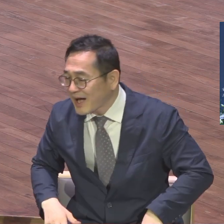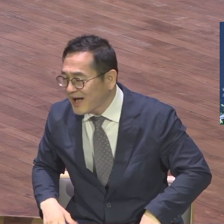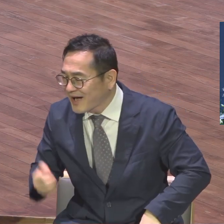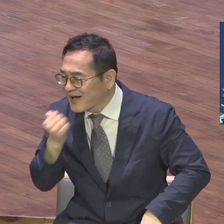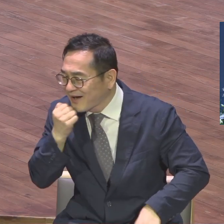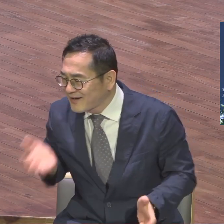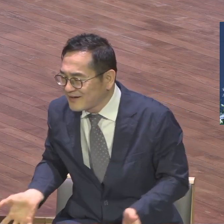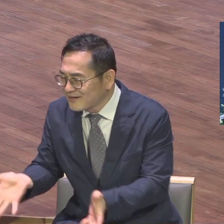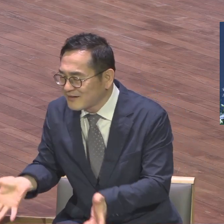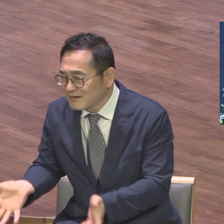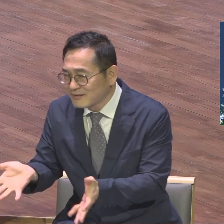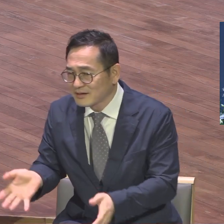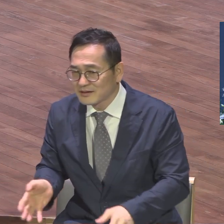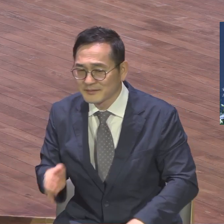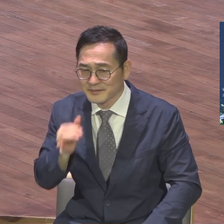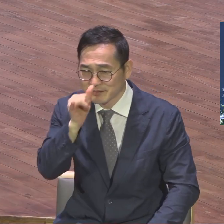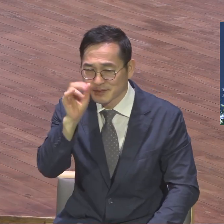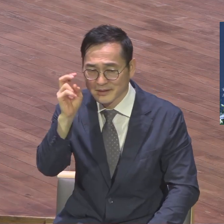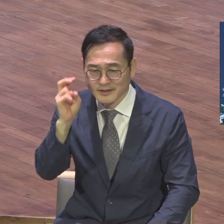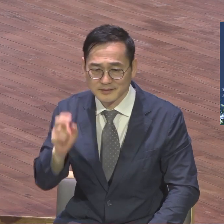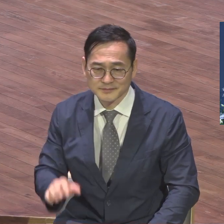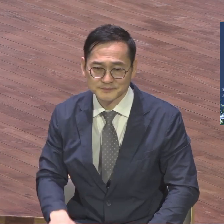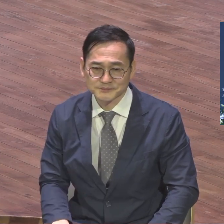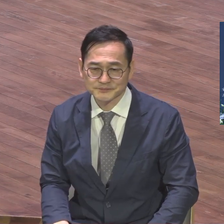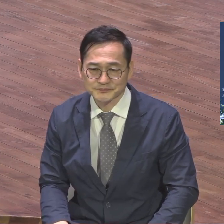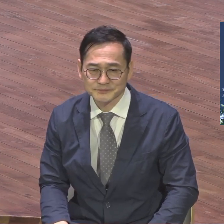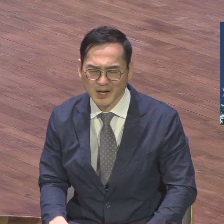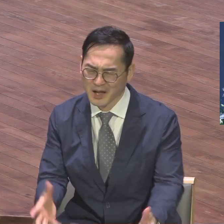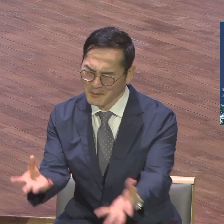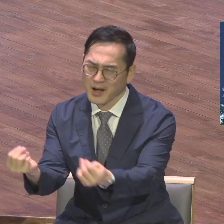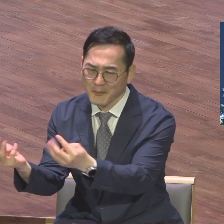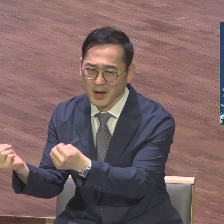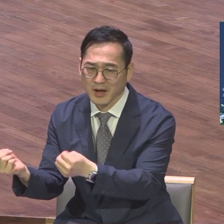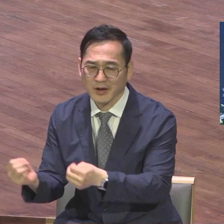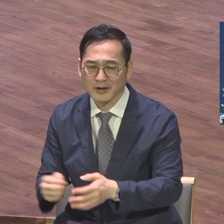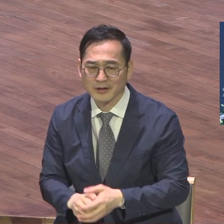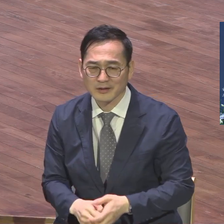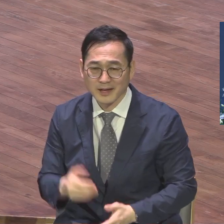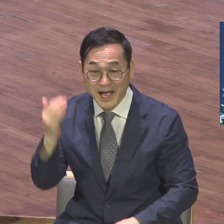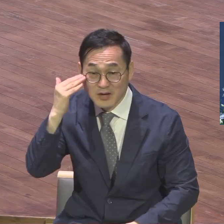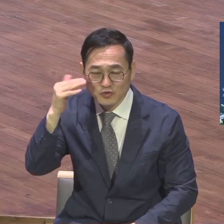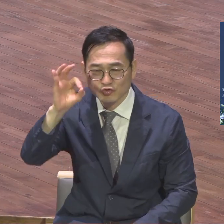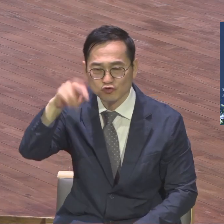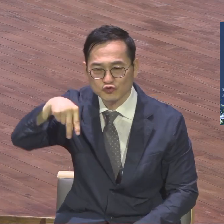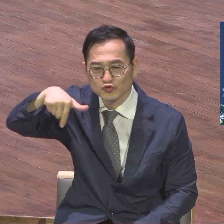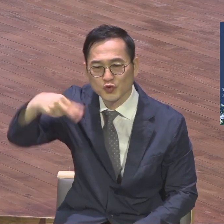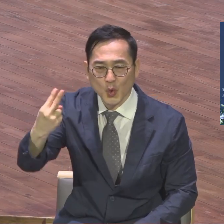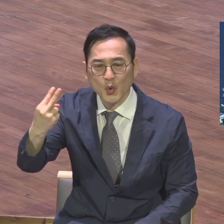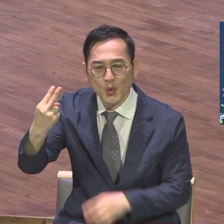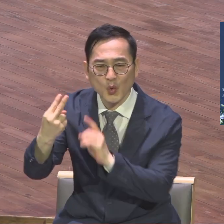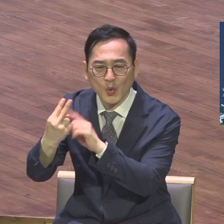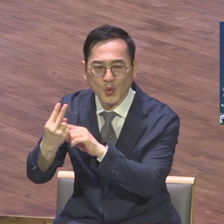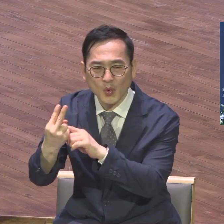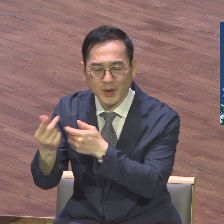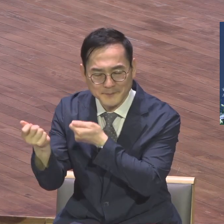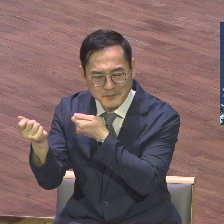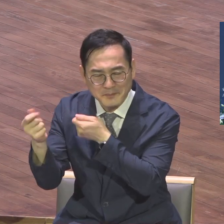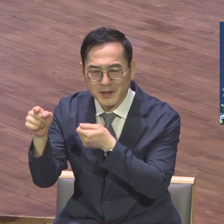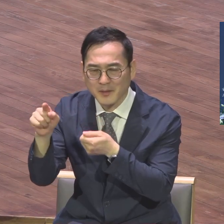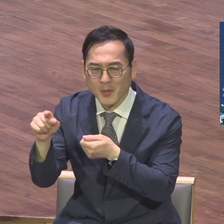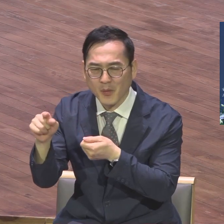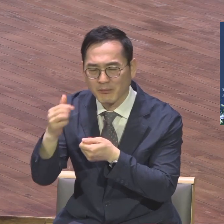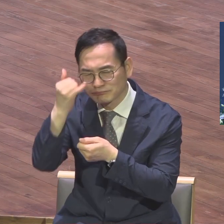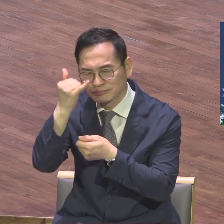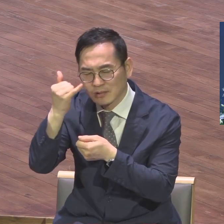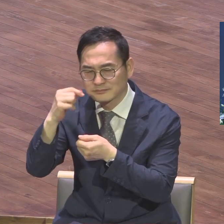이런 모습이 너무나 많아요. 사실 우리나라는 유교 문화의 영향을 교회가 많이 받아가지고